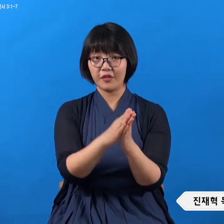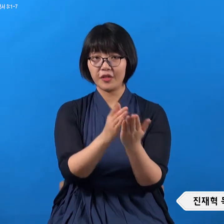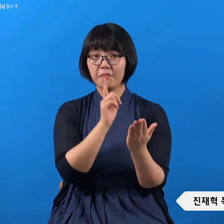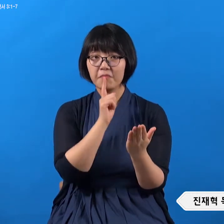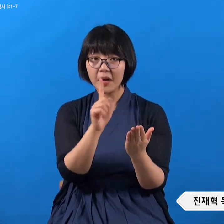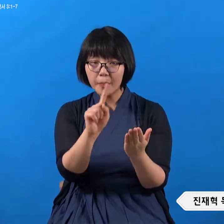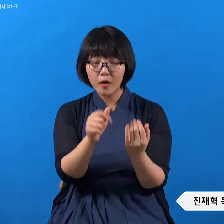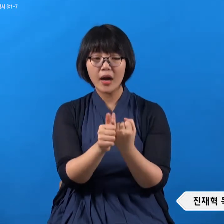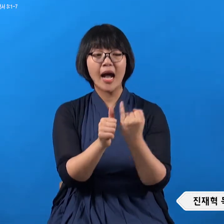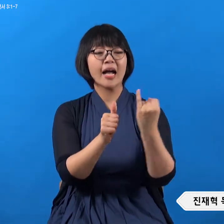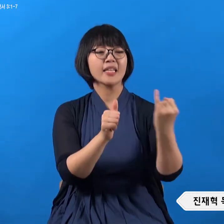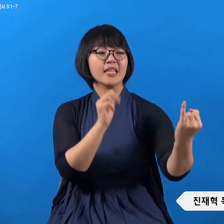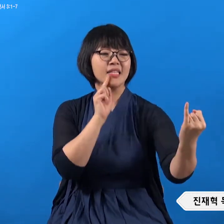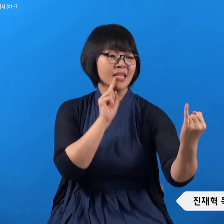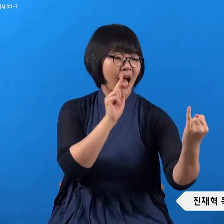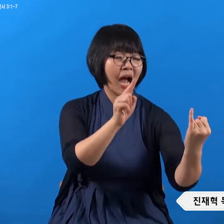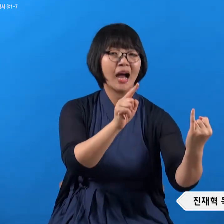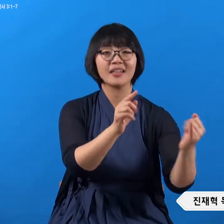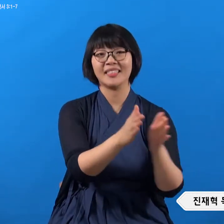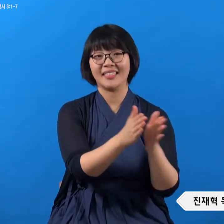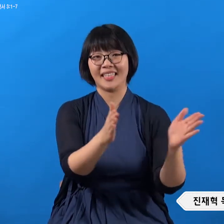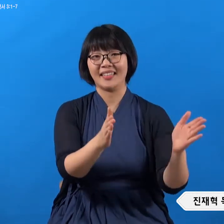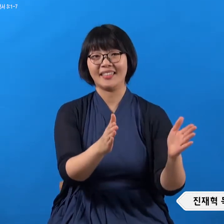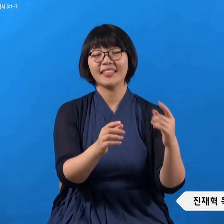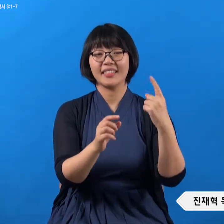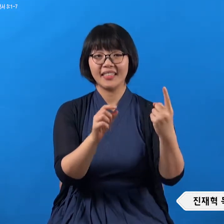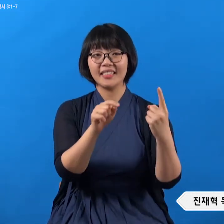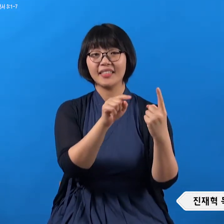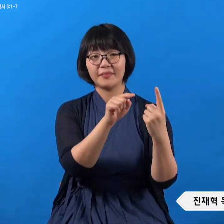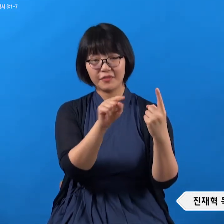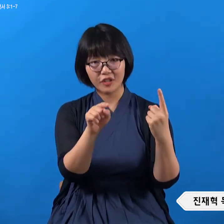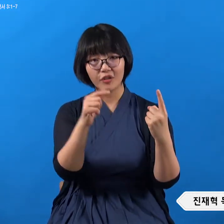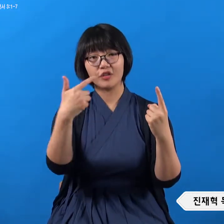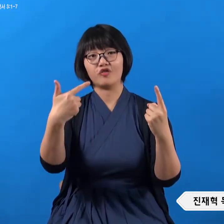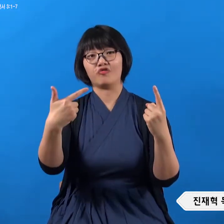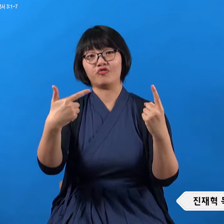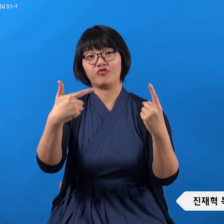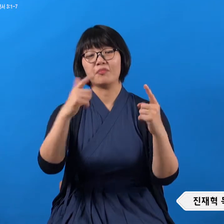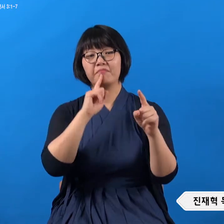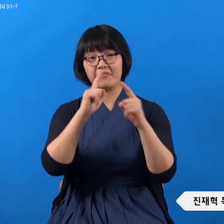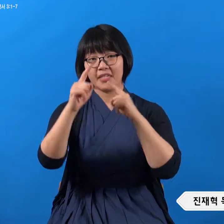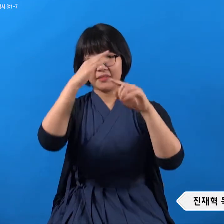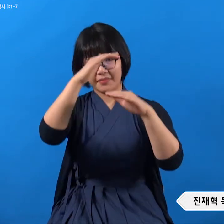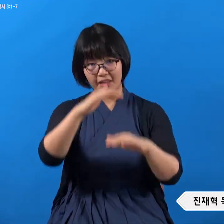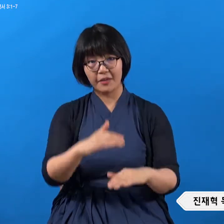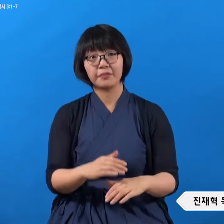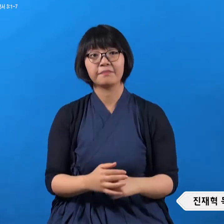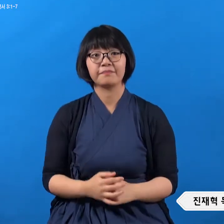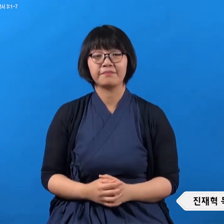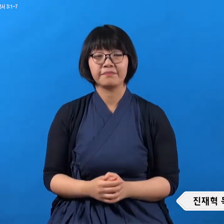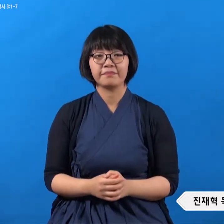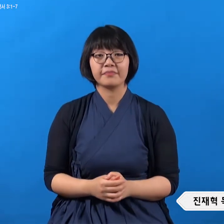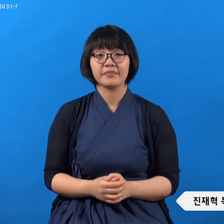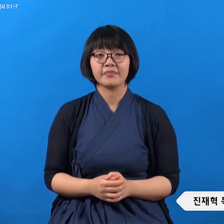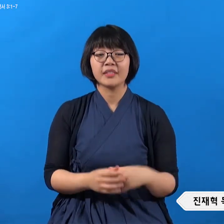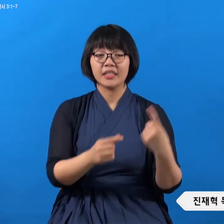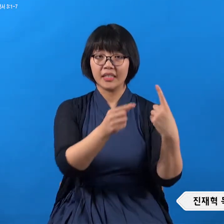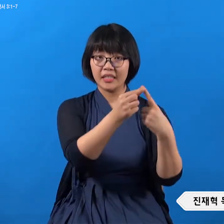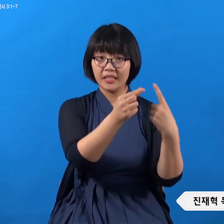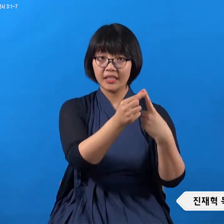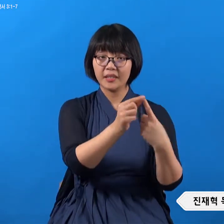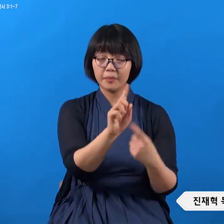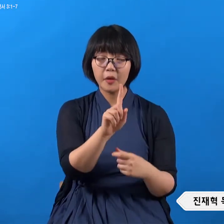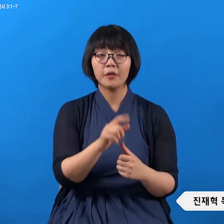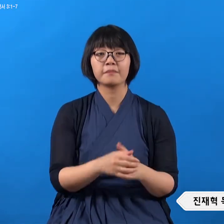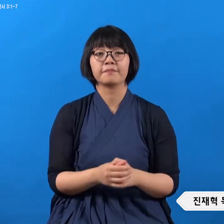성경은 아내들아 라고 말씀합니다. 1절부터 6절까지 말씀입니다. 시작은